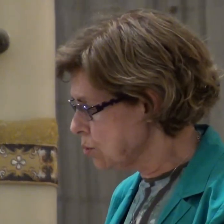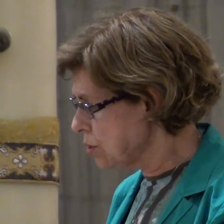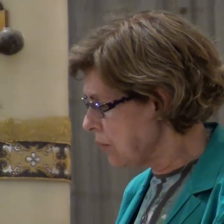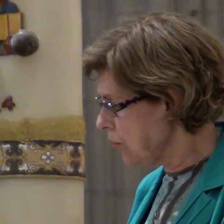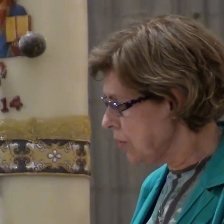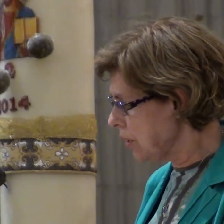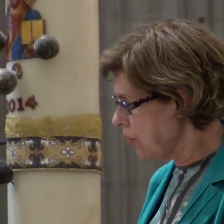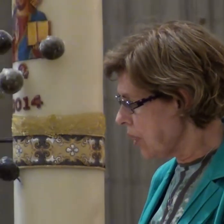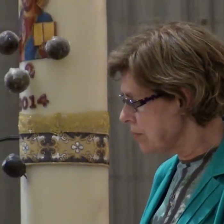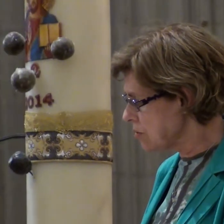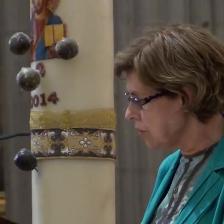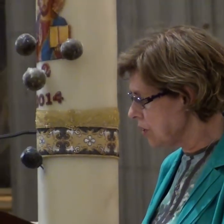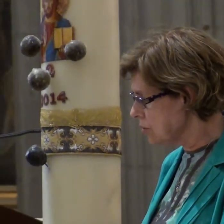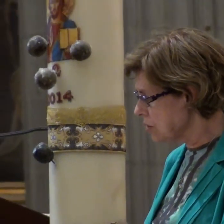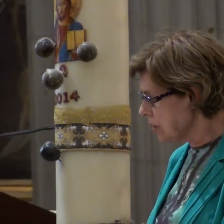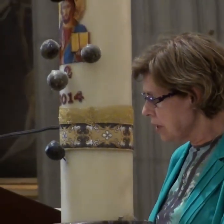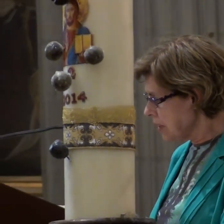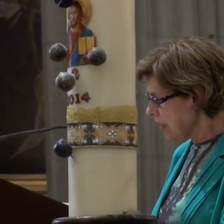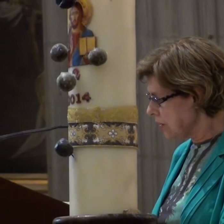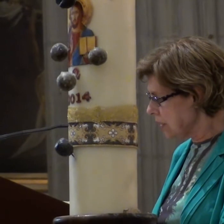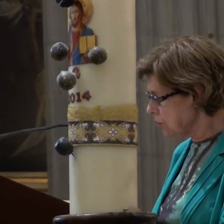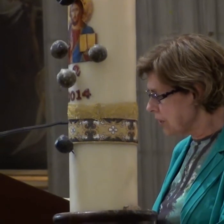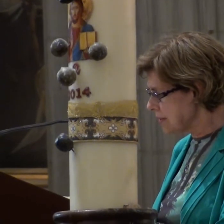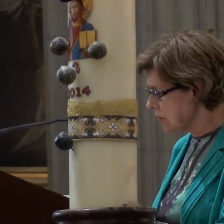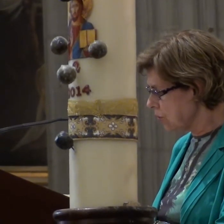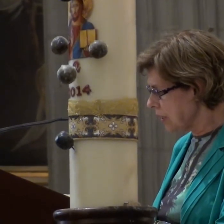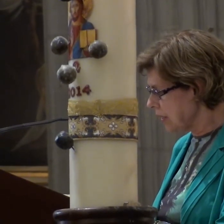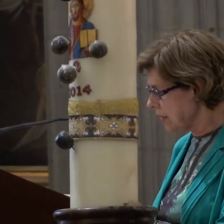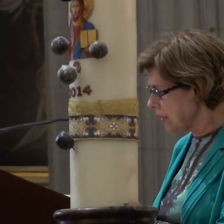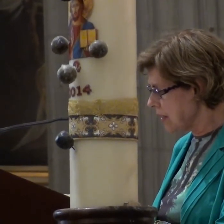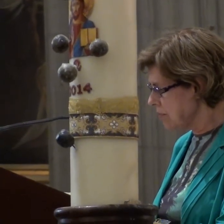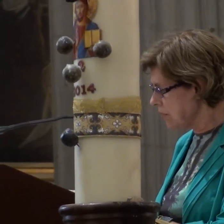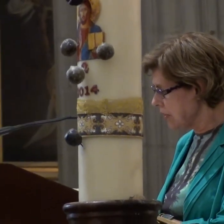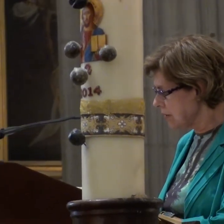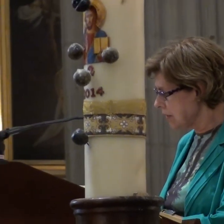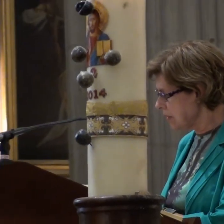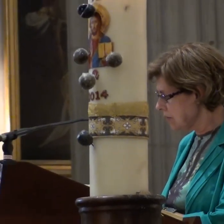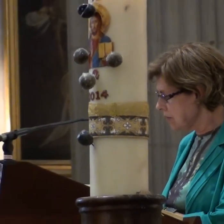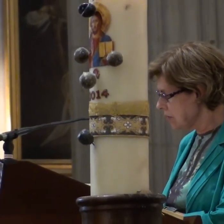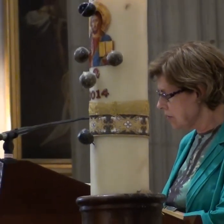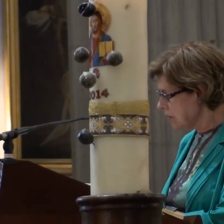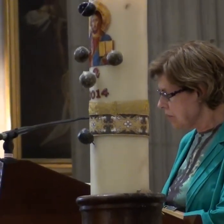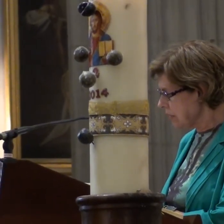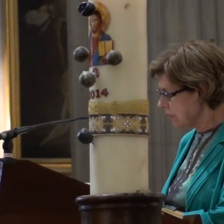cuanto tu saludo llegó a mis oídos las criaturas antoya alegría